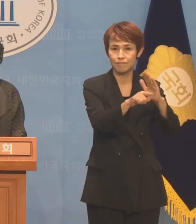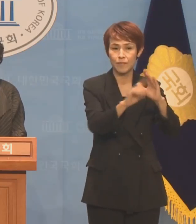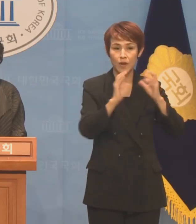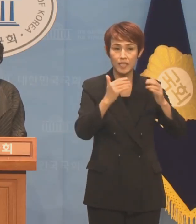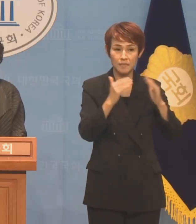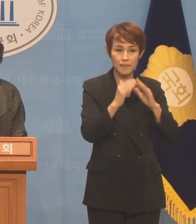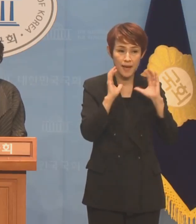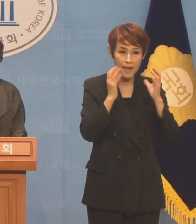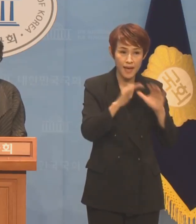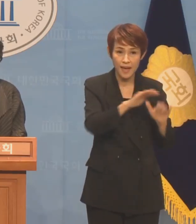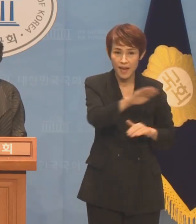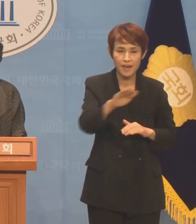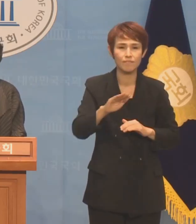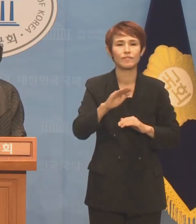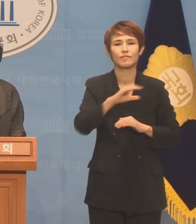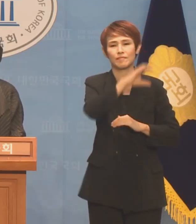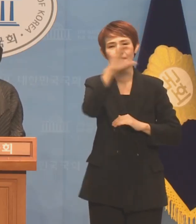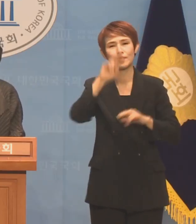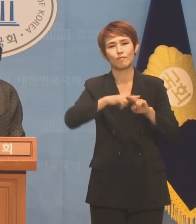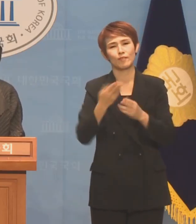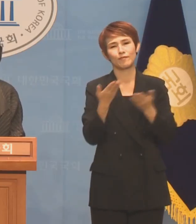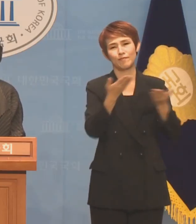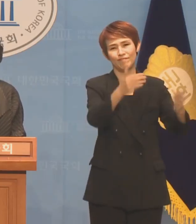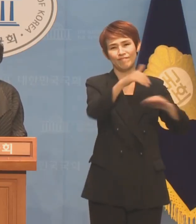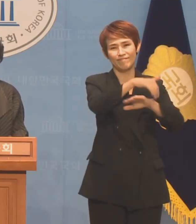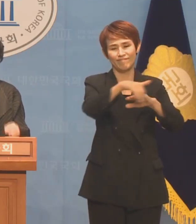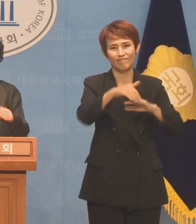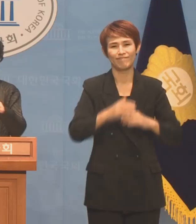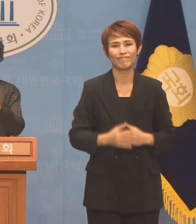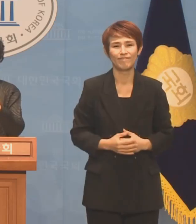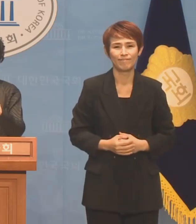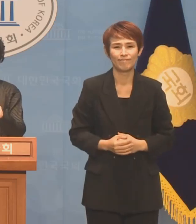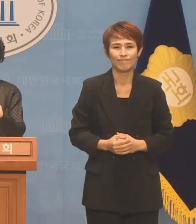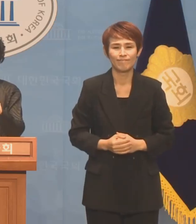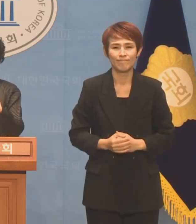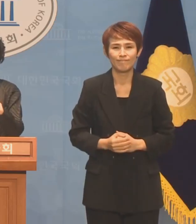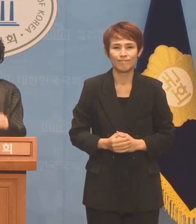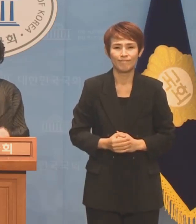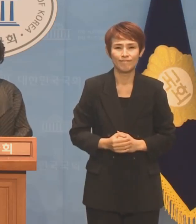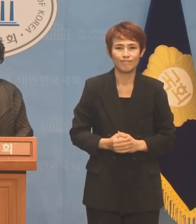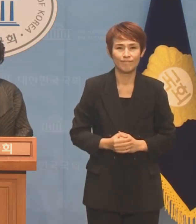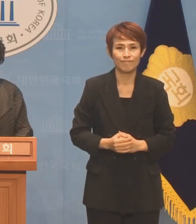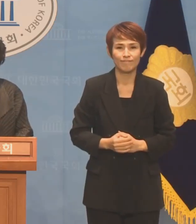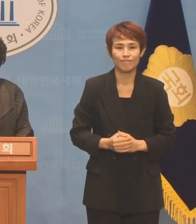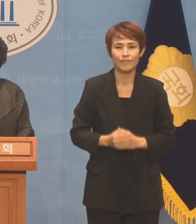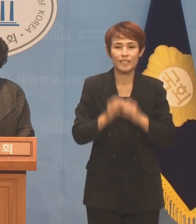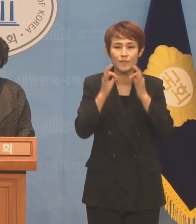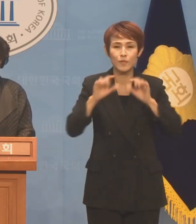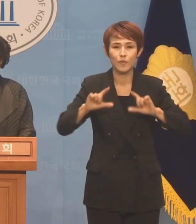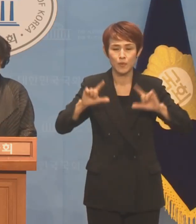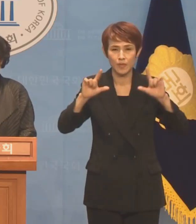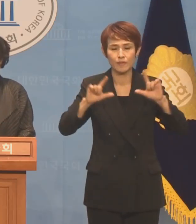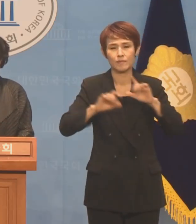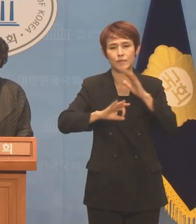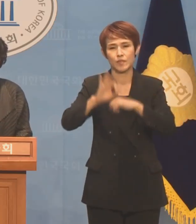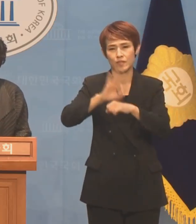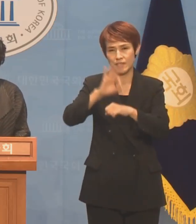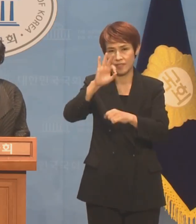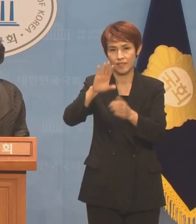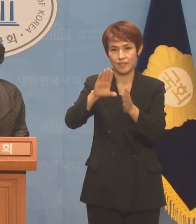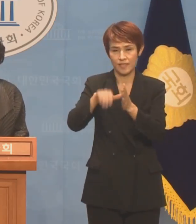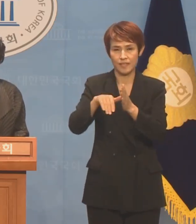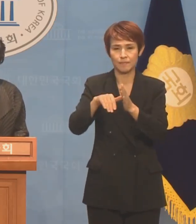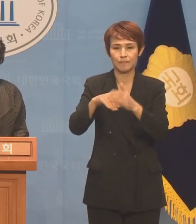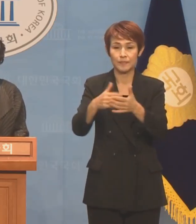어린이집 오나들에게 크리스마스 선물을 증정할 예정입니다. 금요일 27일 오전 10시에는